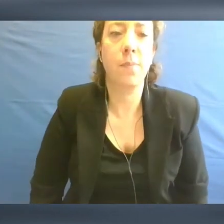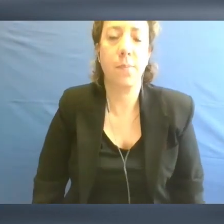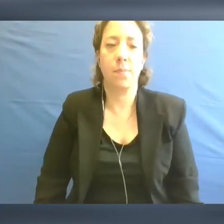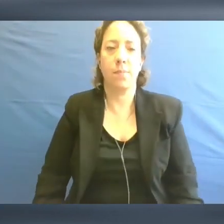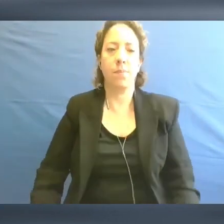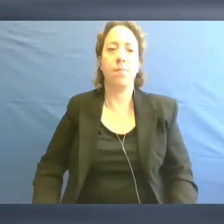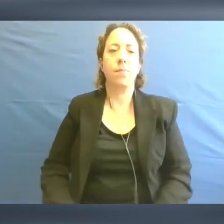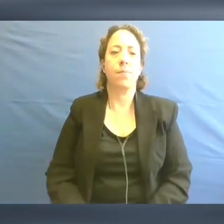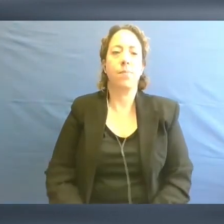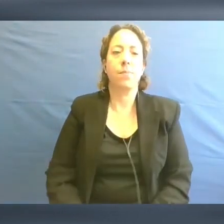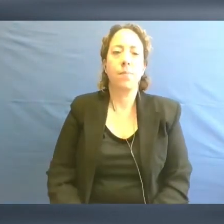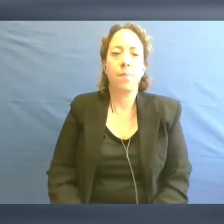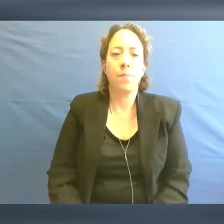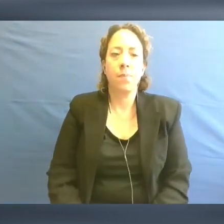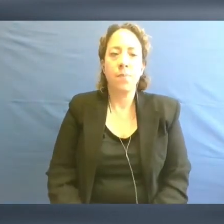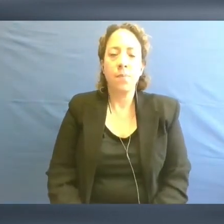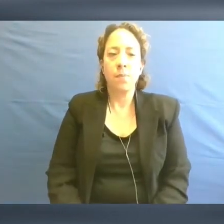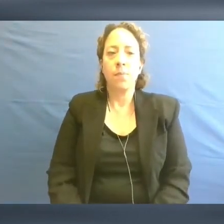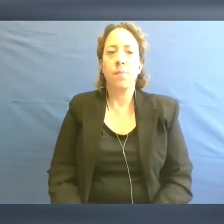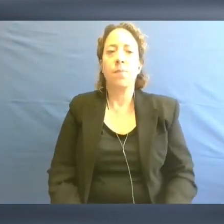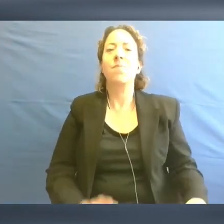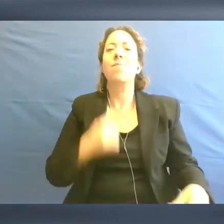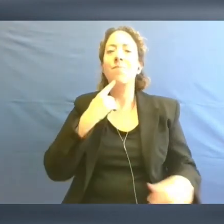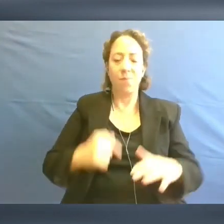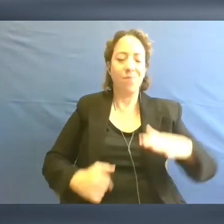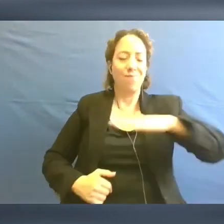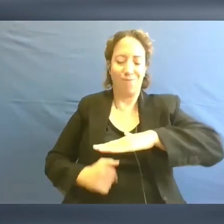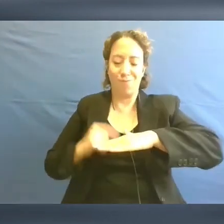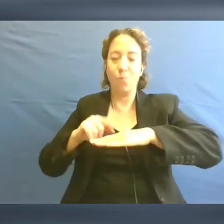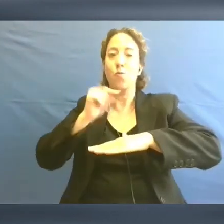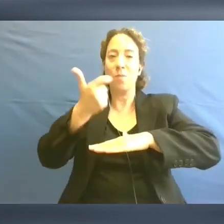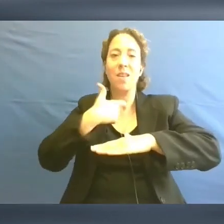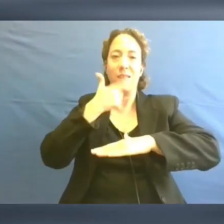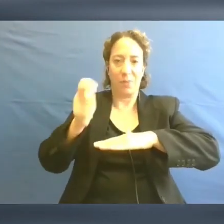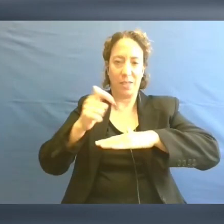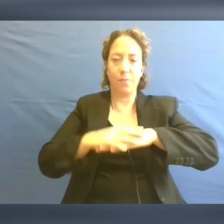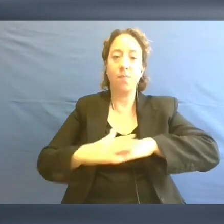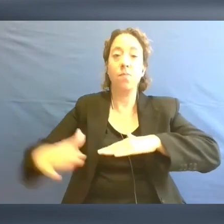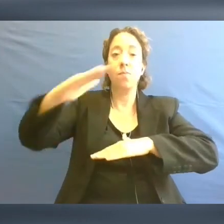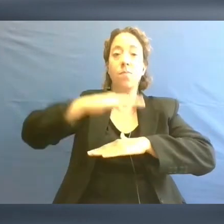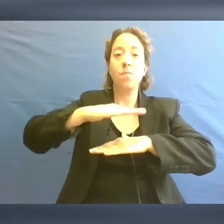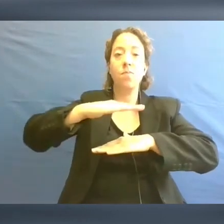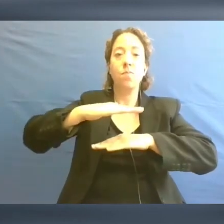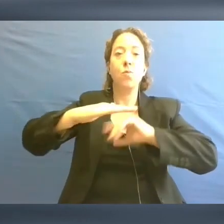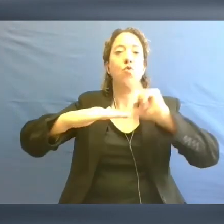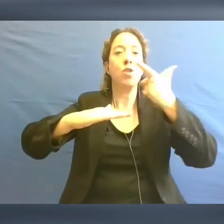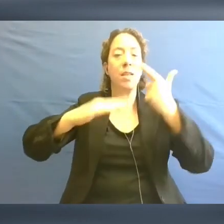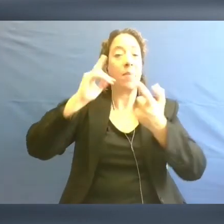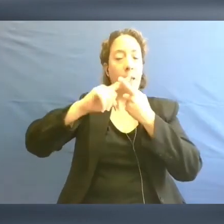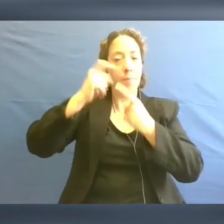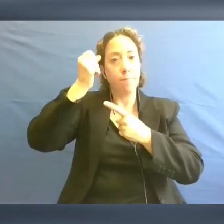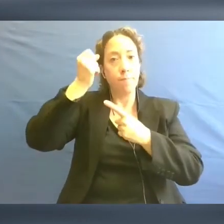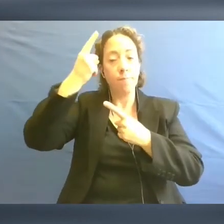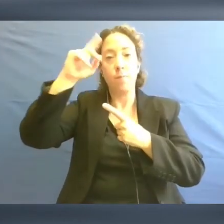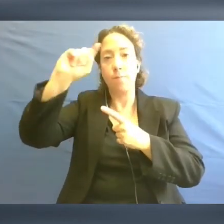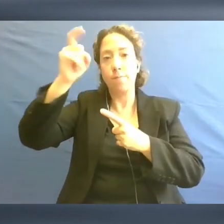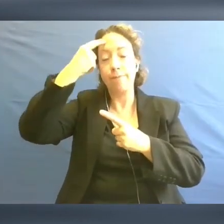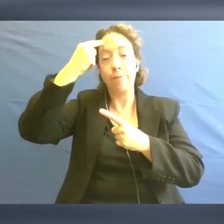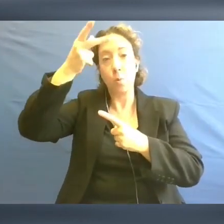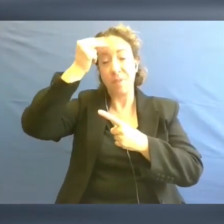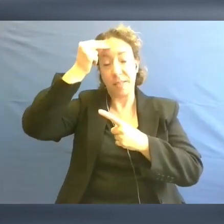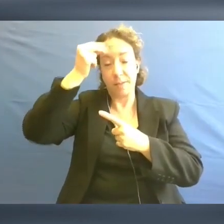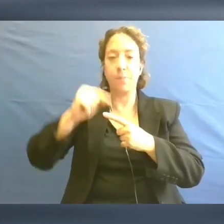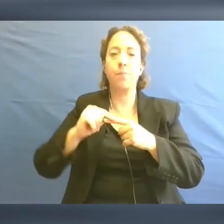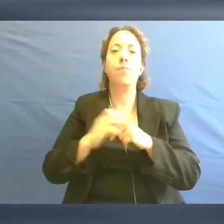Nous avons une première brique d'accessibilité, une seconde brique d'intelligibilité. Au travers